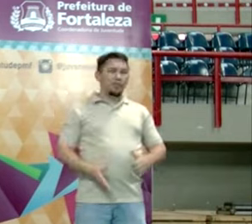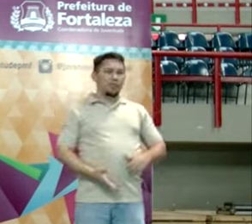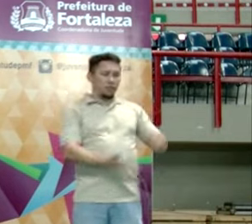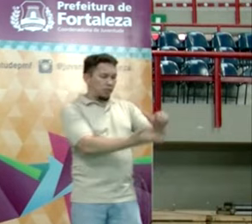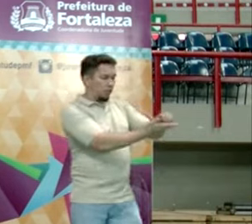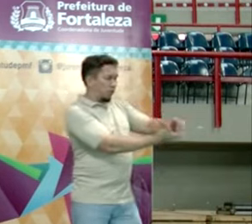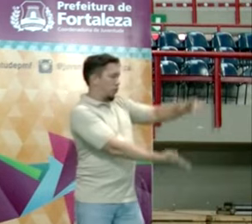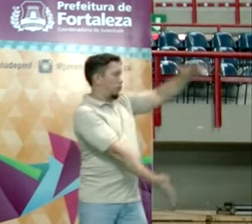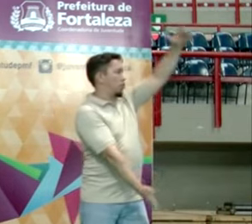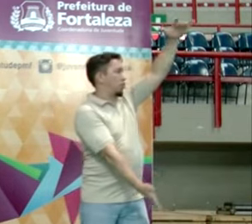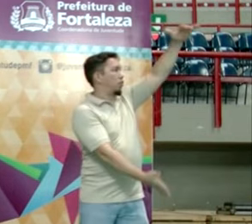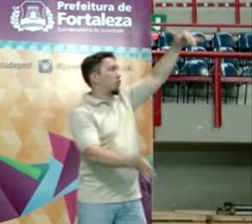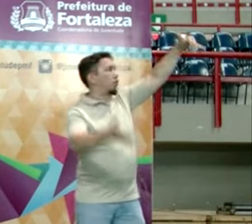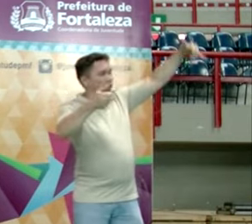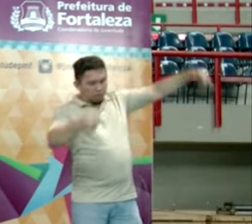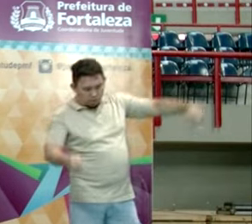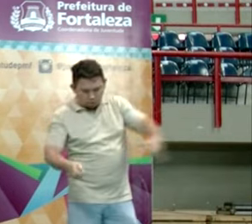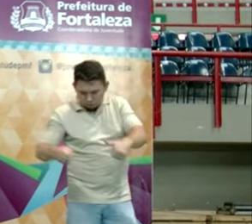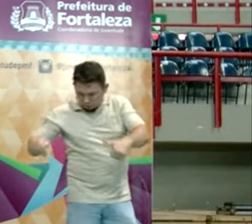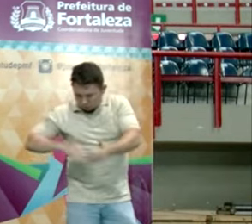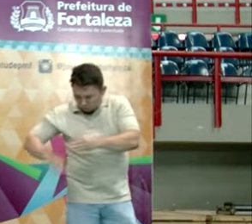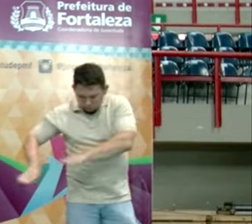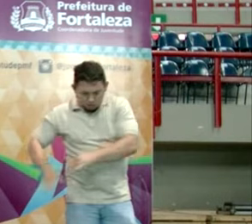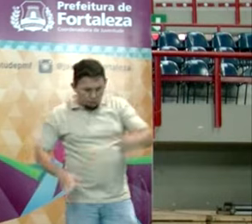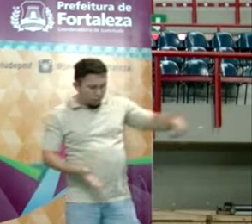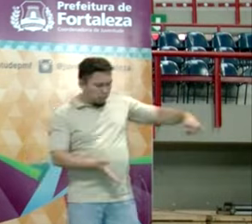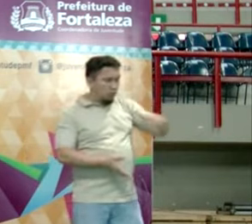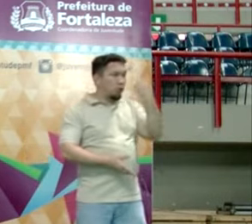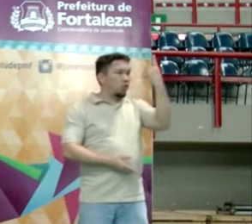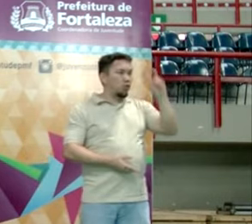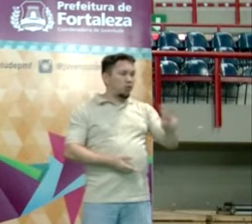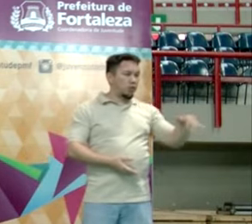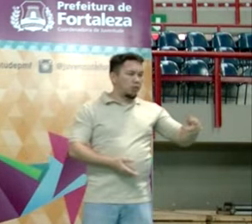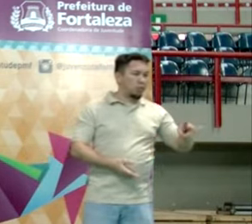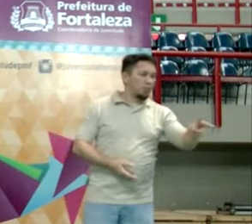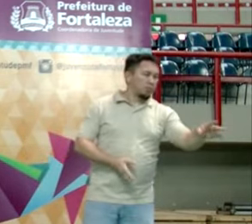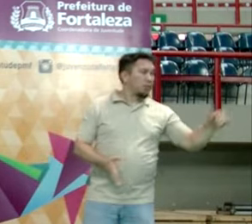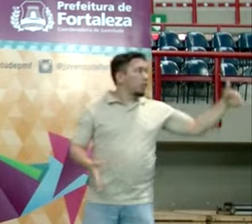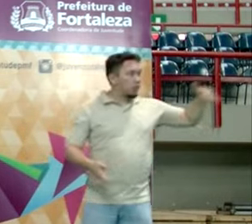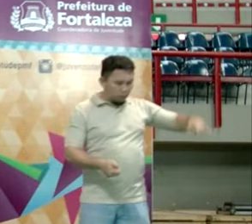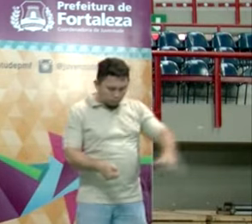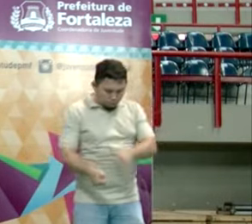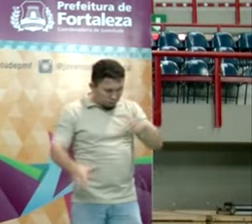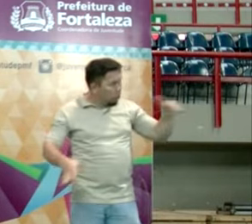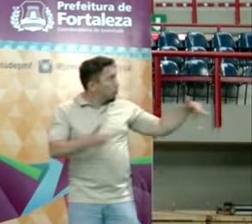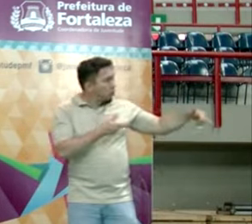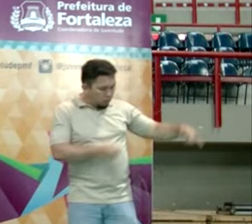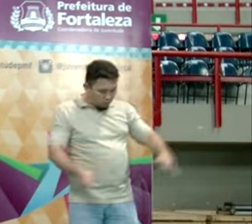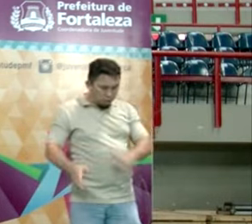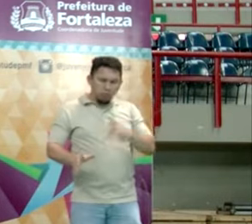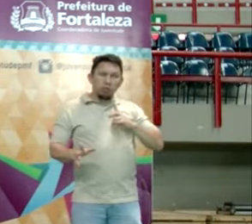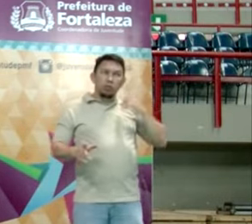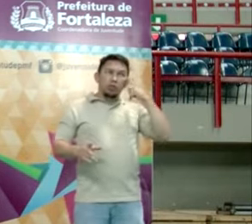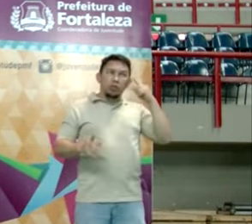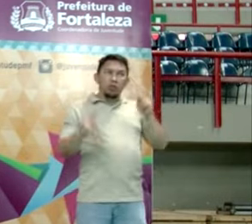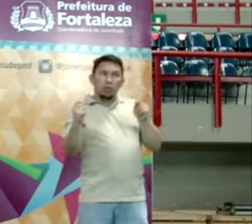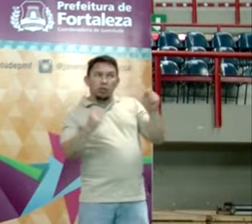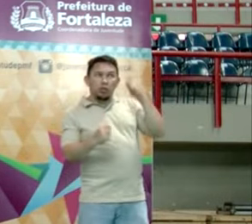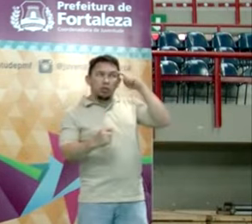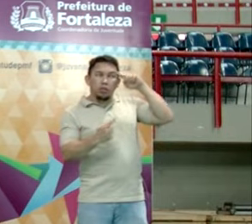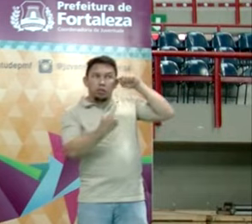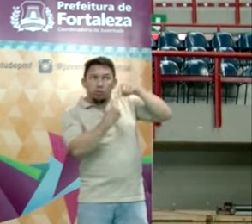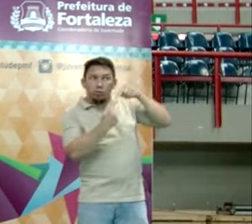de muita roupa. Porque você liga só uma vez. Tá certo? Então tudo isso tem que ser levado em